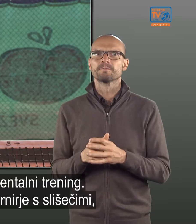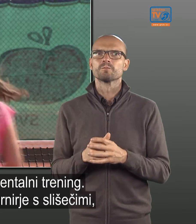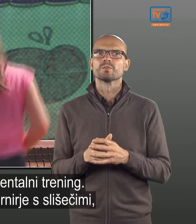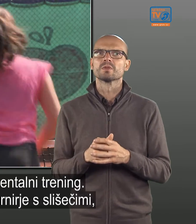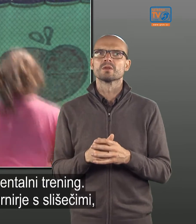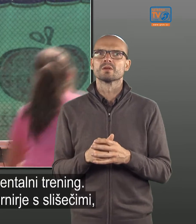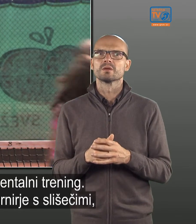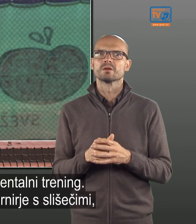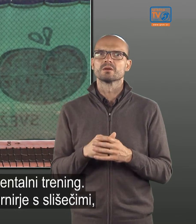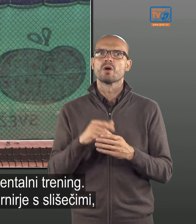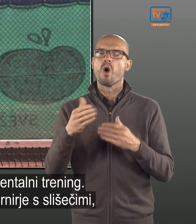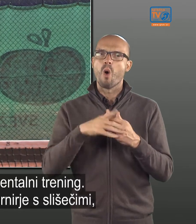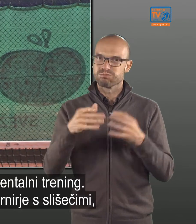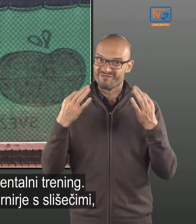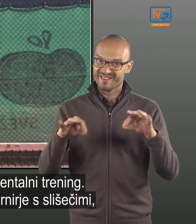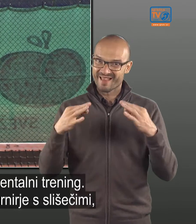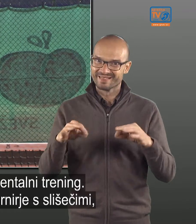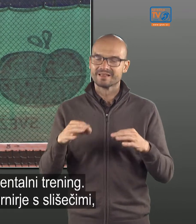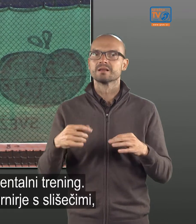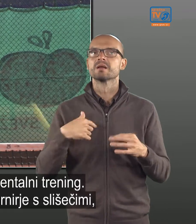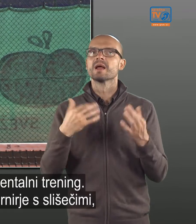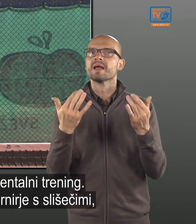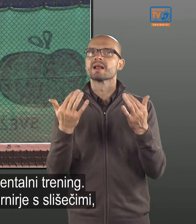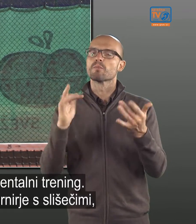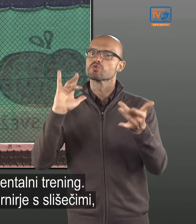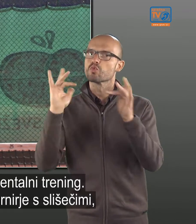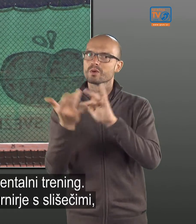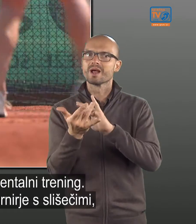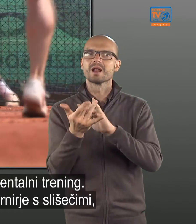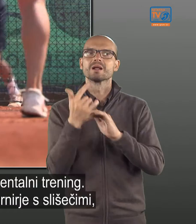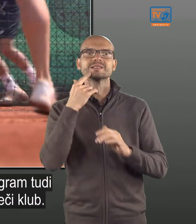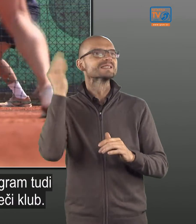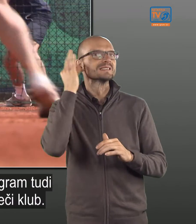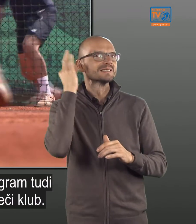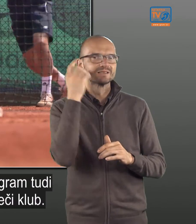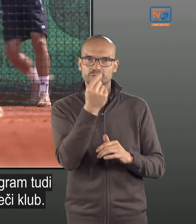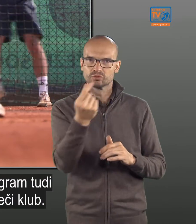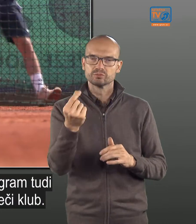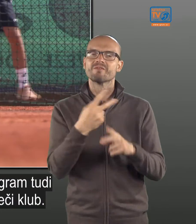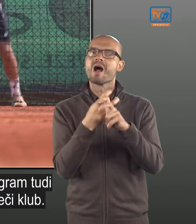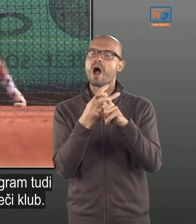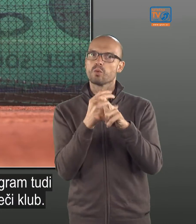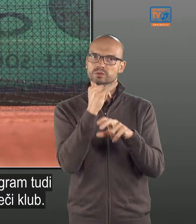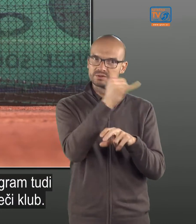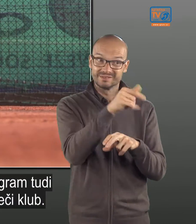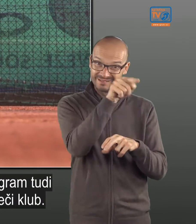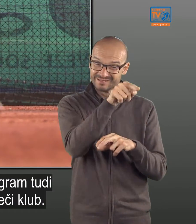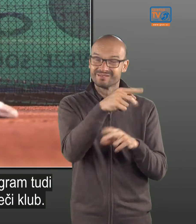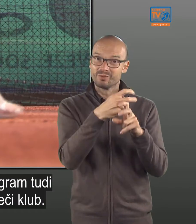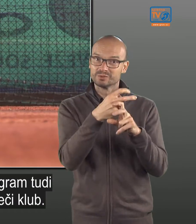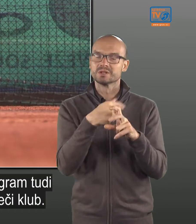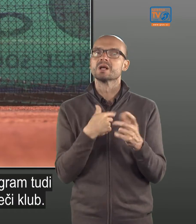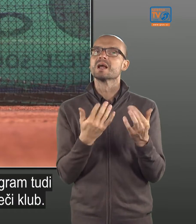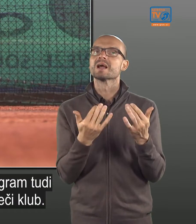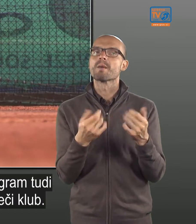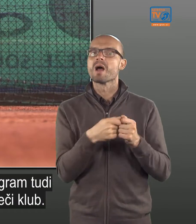Ob vikendih pa igram turnirje s sličnimi, v Avstriji pa